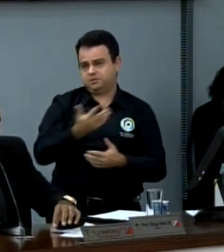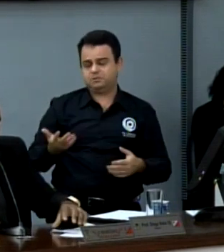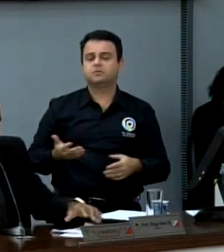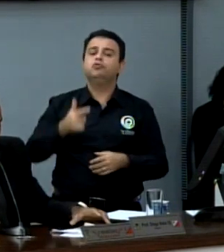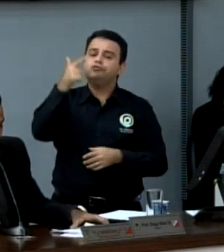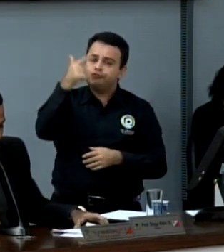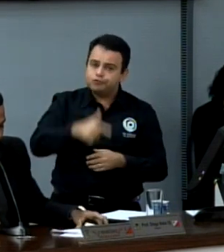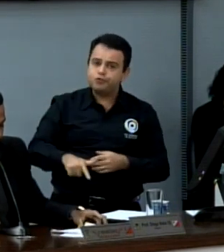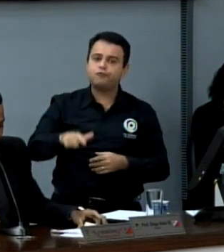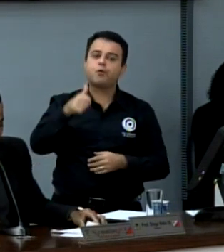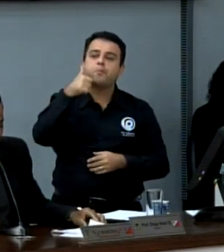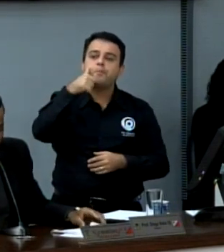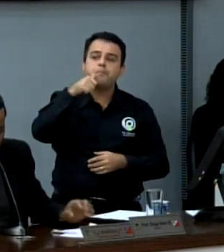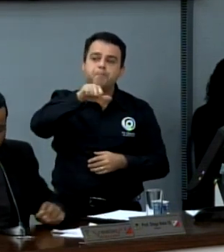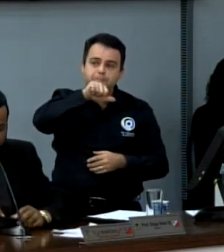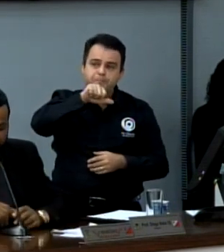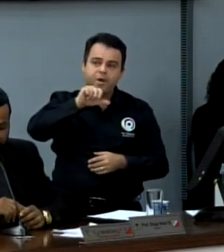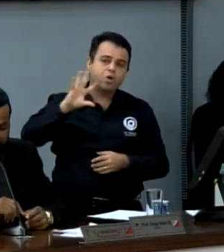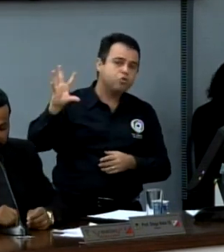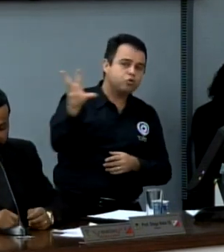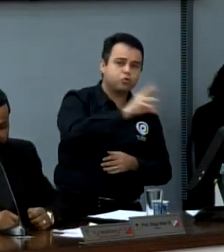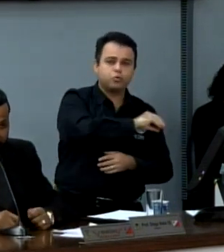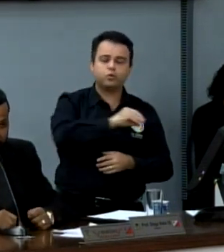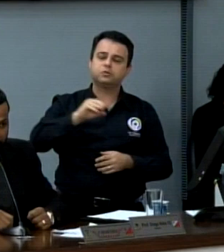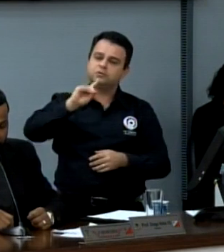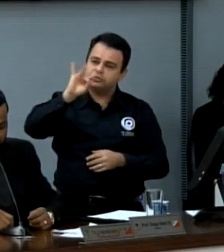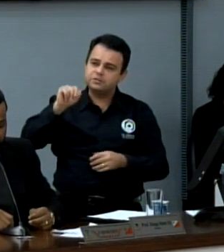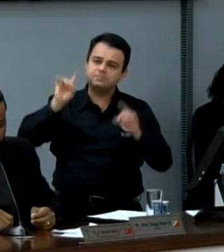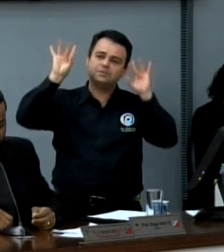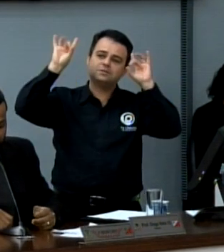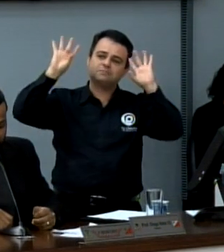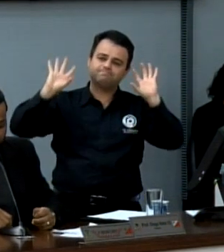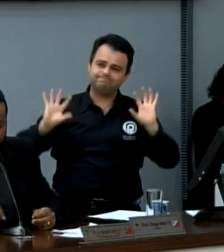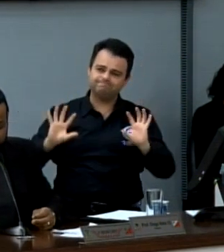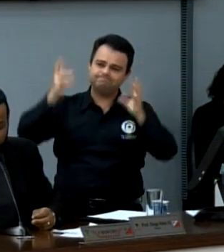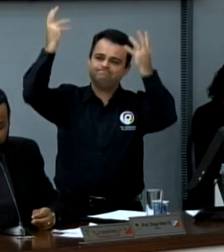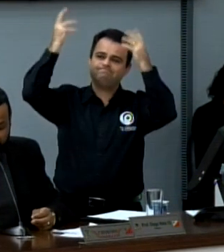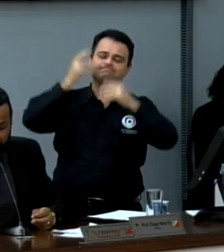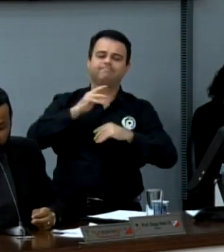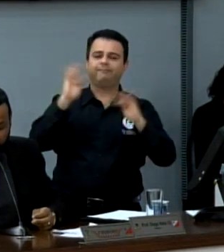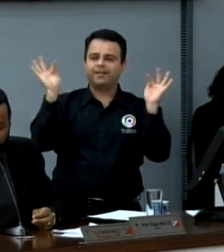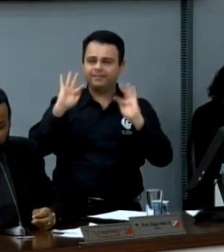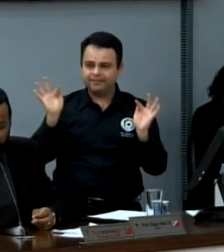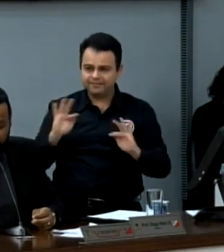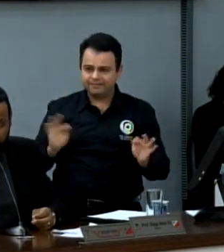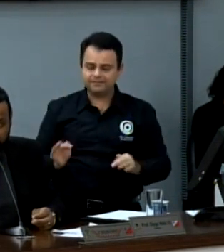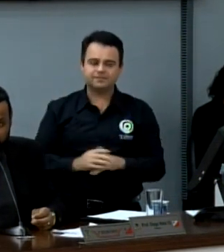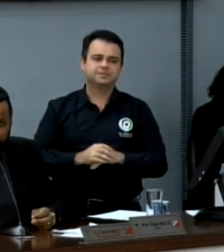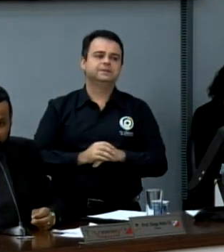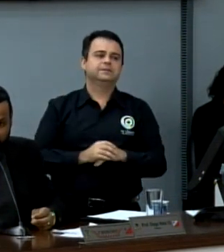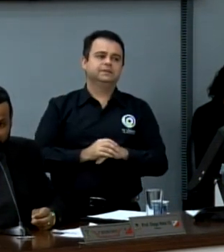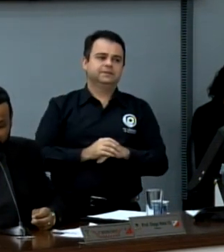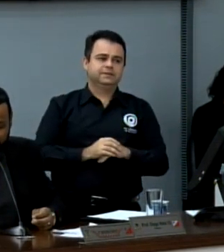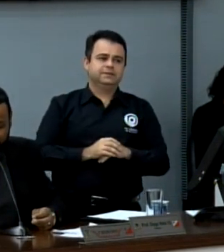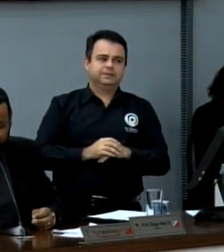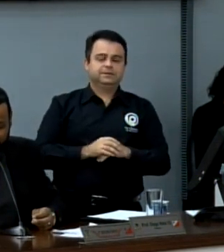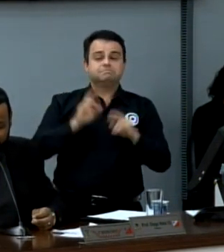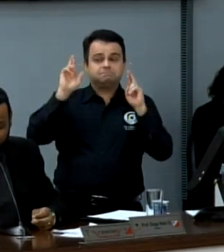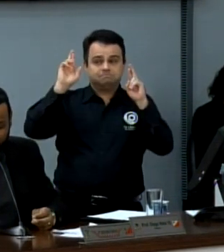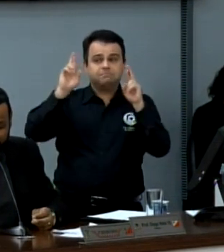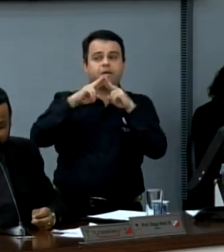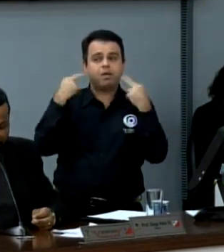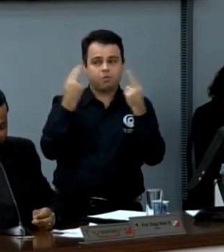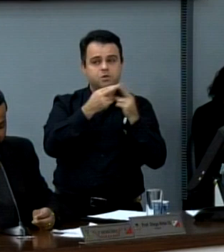Dia das Mães para todas as mães nós tenhamos uma excelente sessão Peço também o voto né dos meus colegas